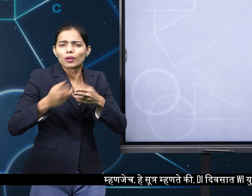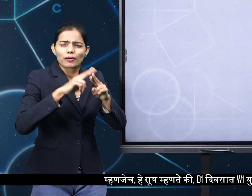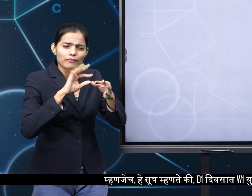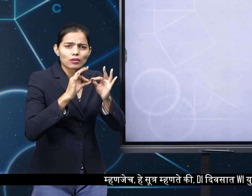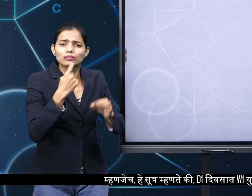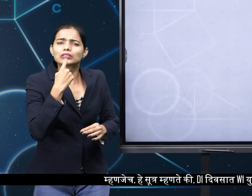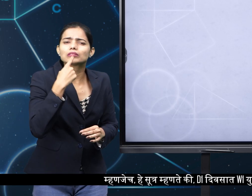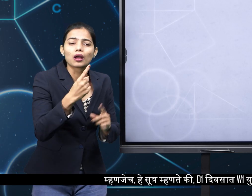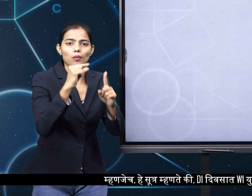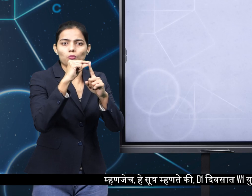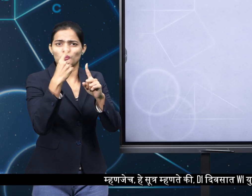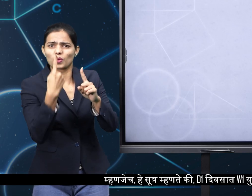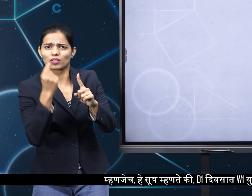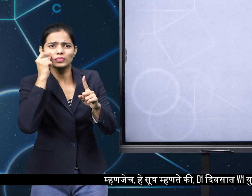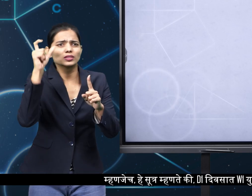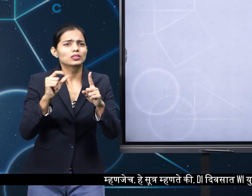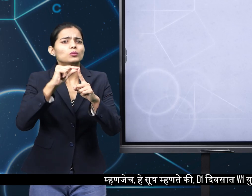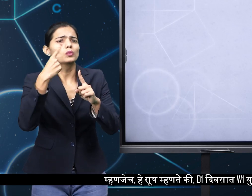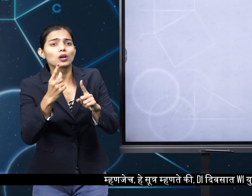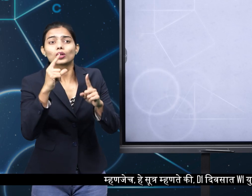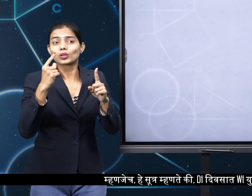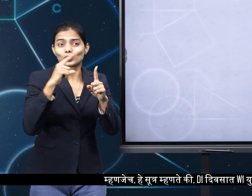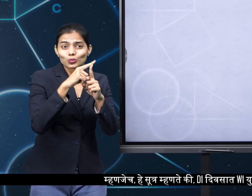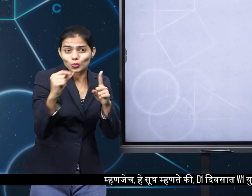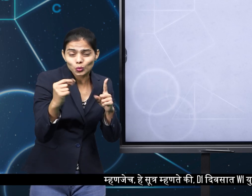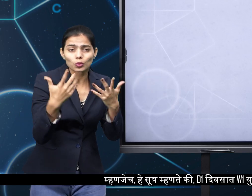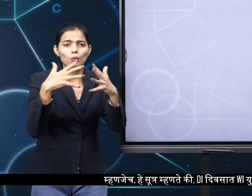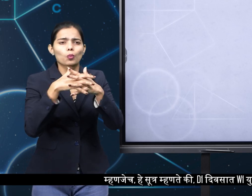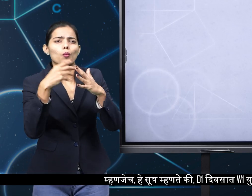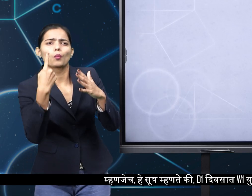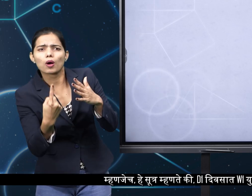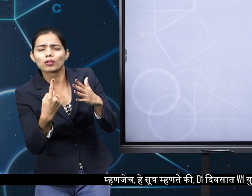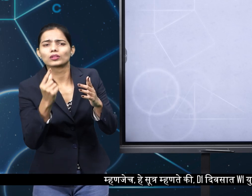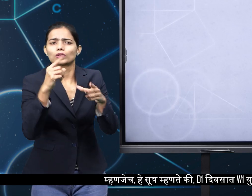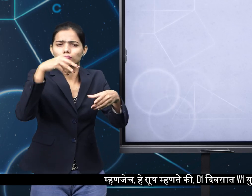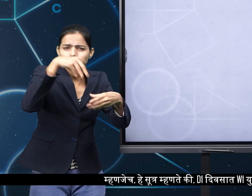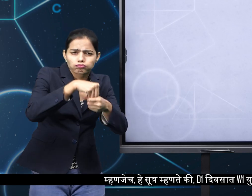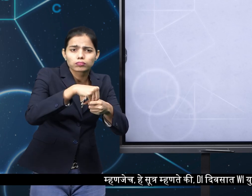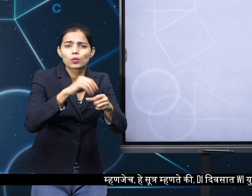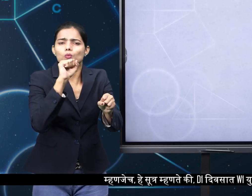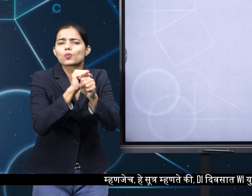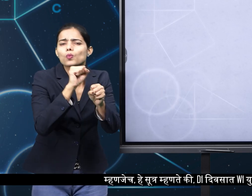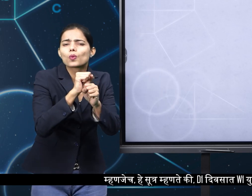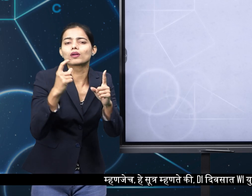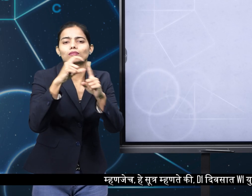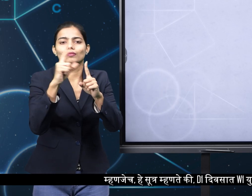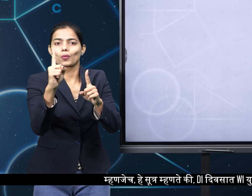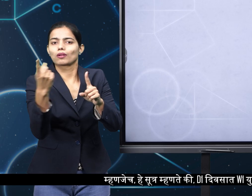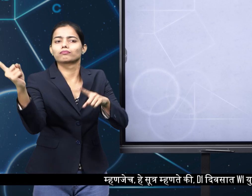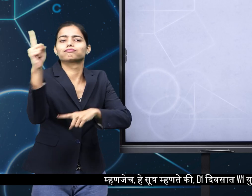म्हणजेच हे सूत्र म्हणते की D1 दिवसात W1 युनिट्स काम करणारे P1 पुरुष